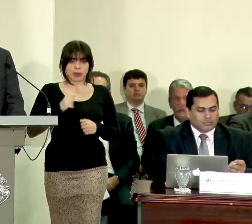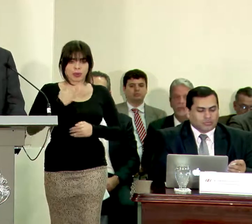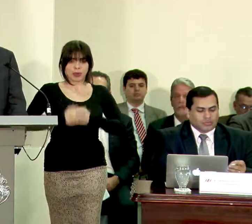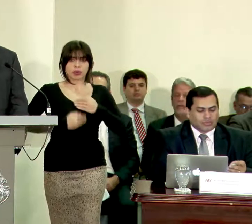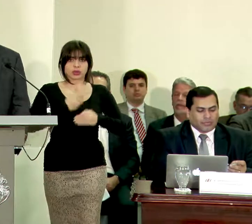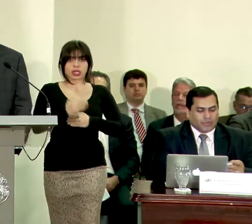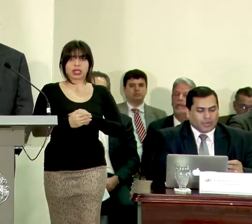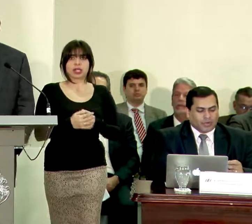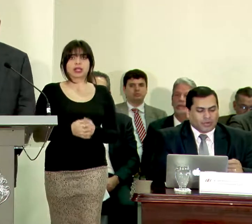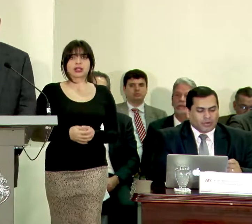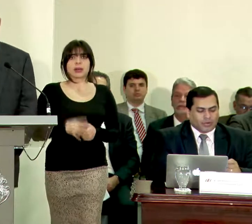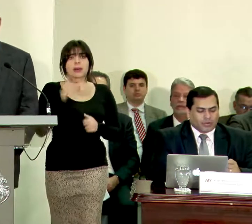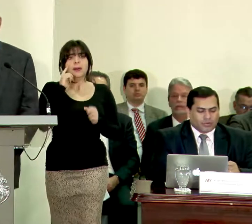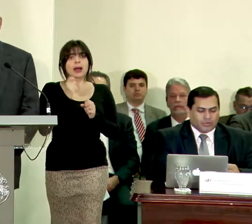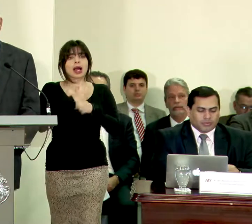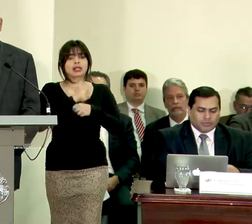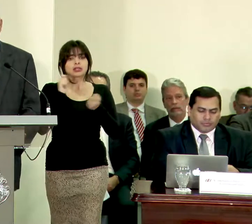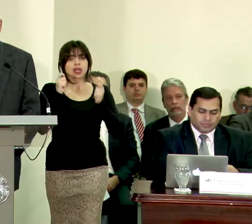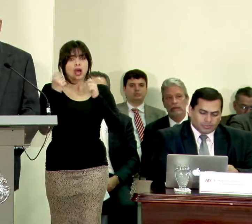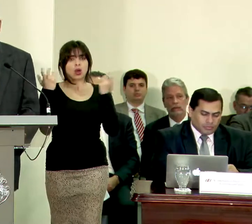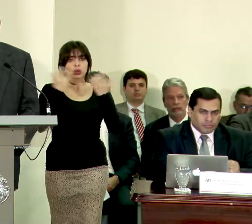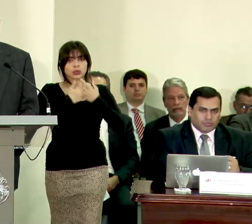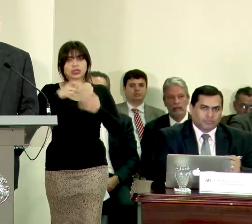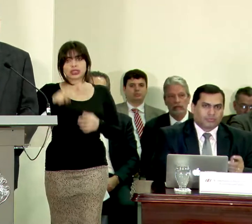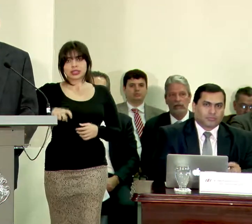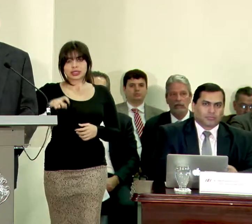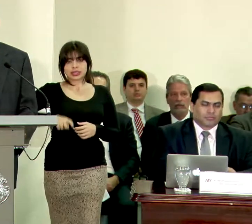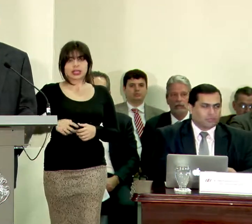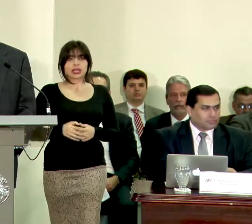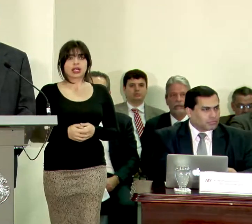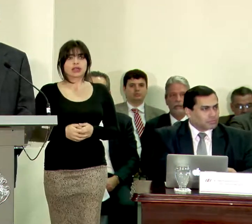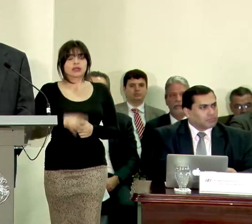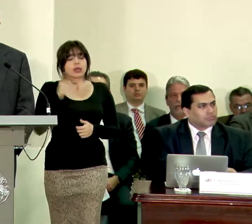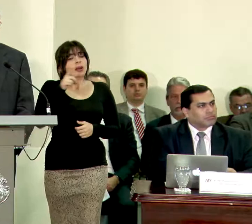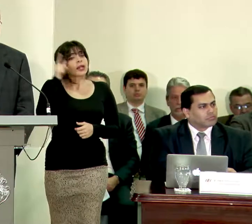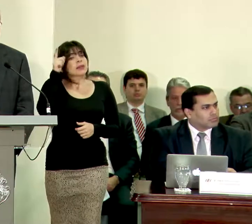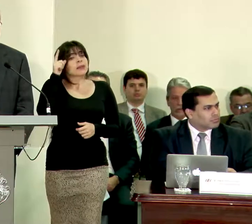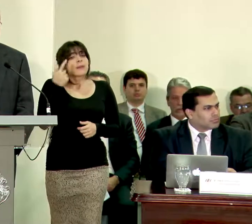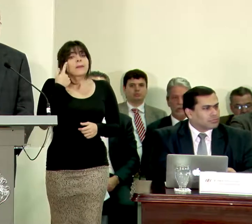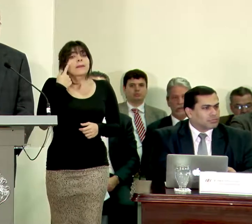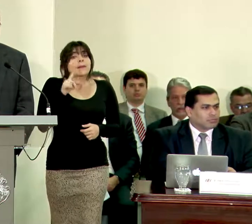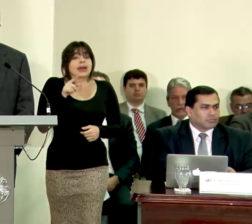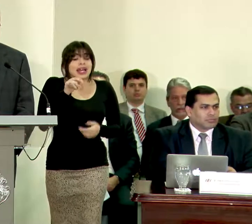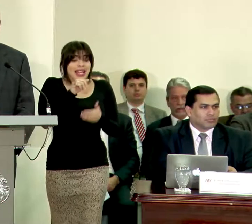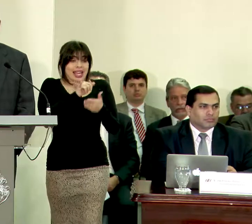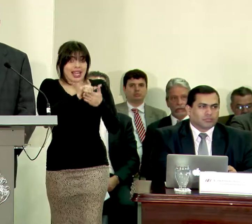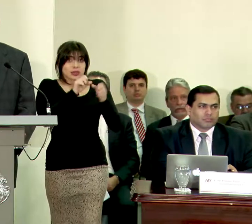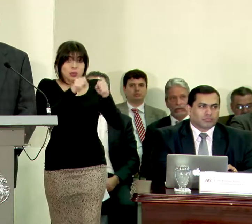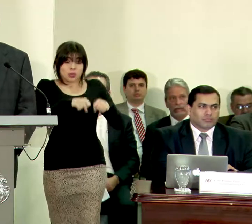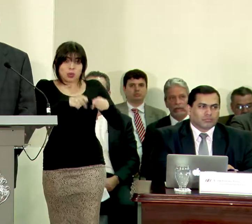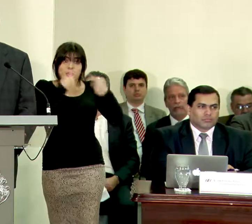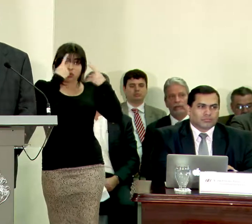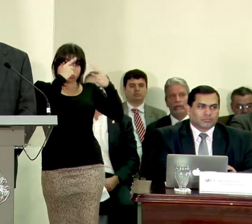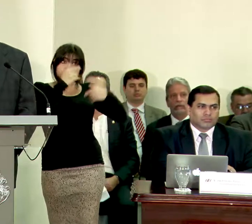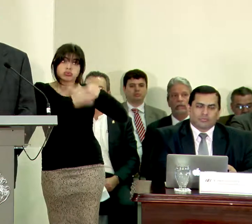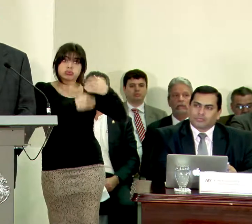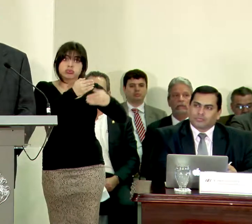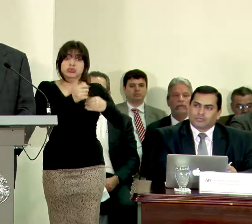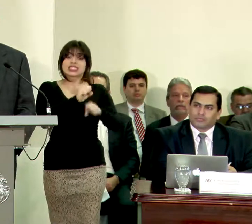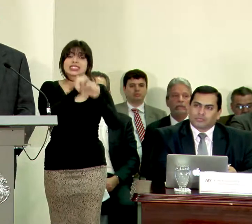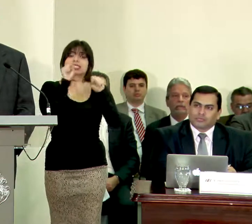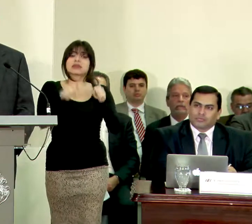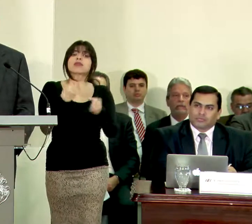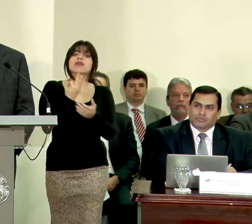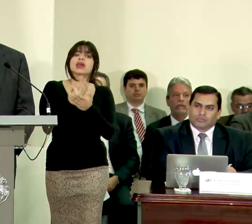proceder a hacer los ajustes que se requieran. Evidentemente, para que este asunto camine, el sistema